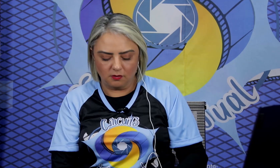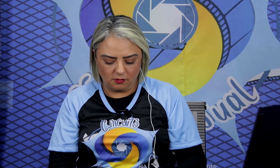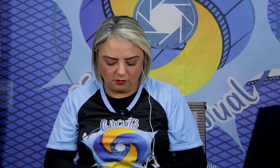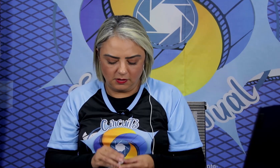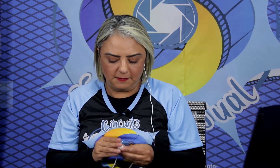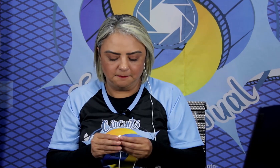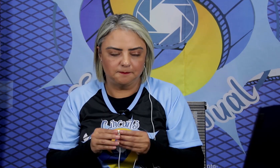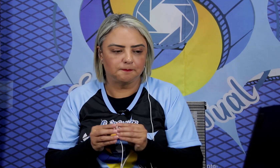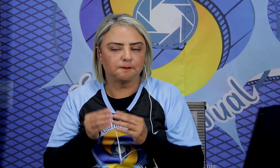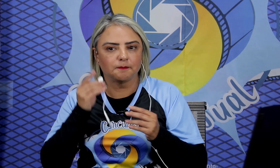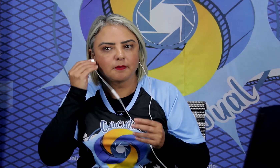Oi.